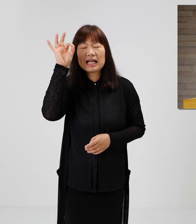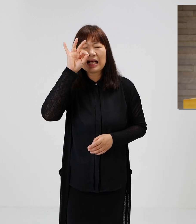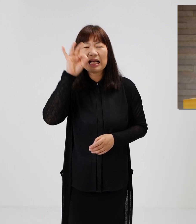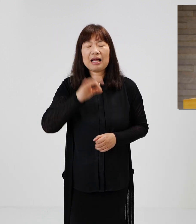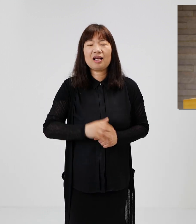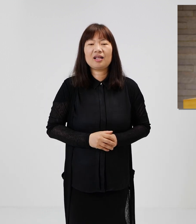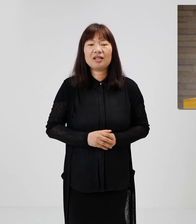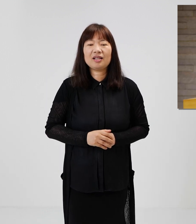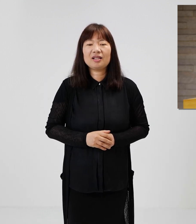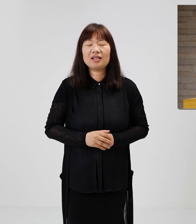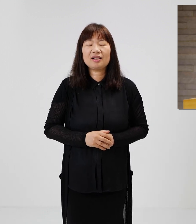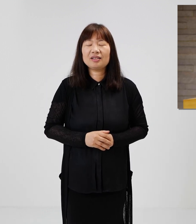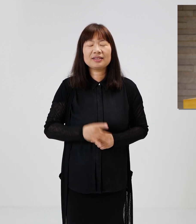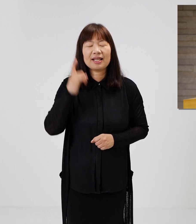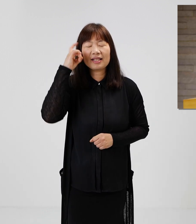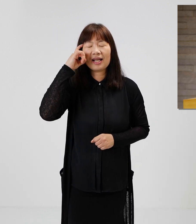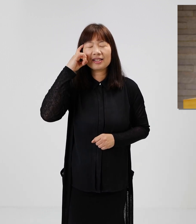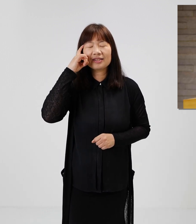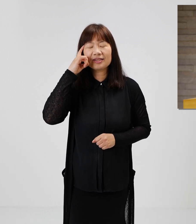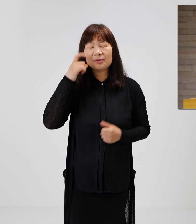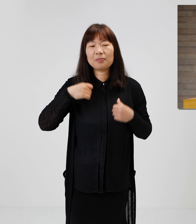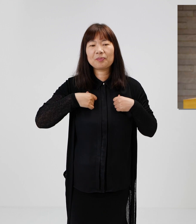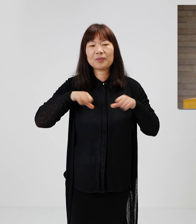실용주의를 포기해요.